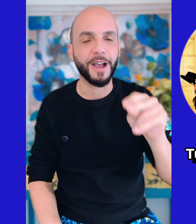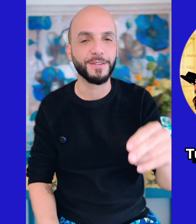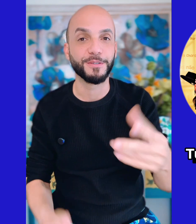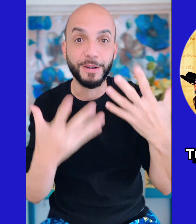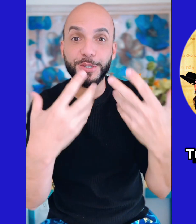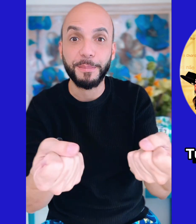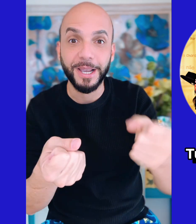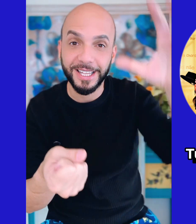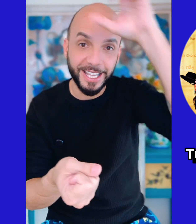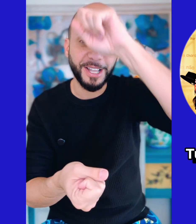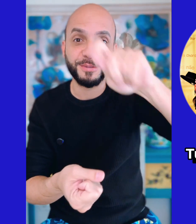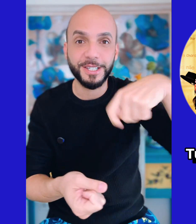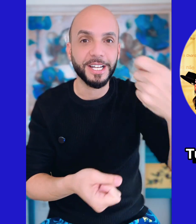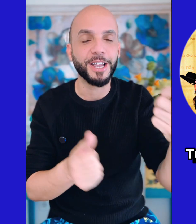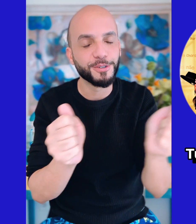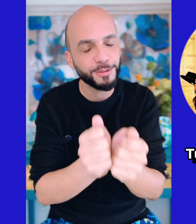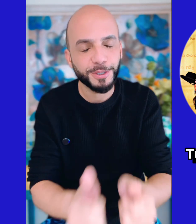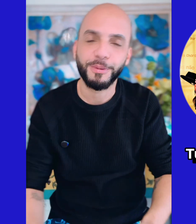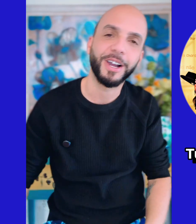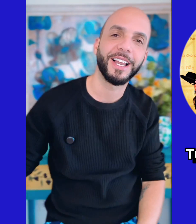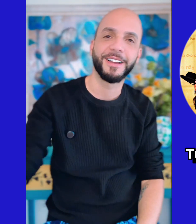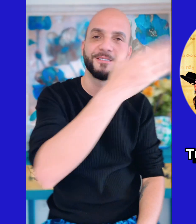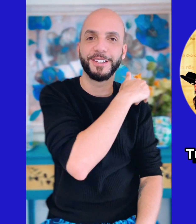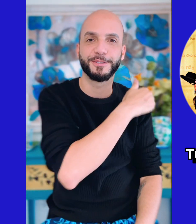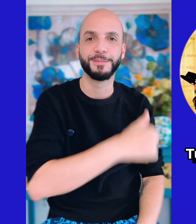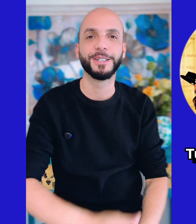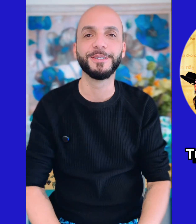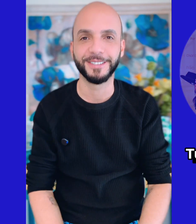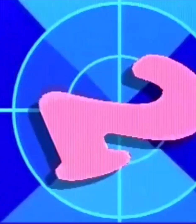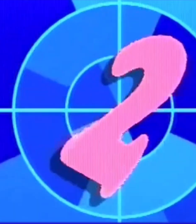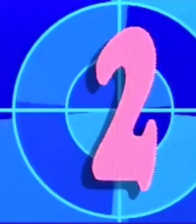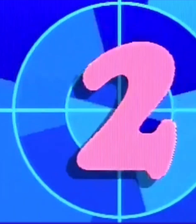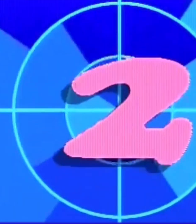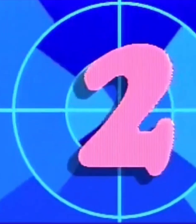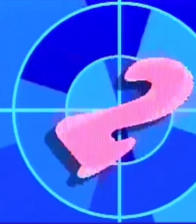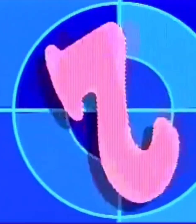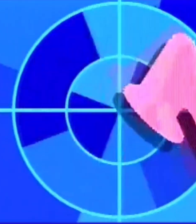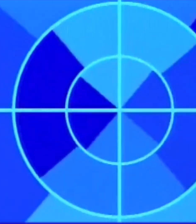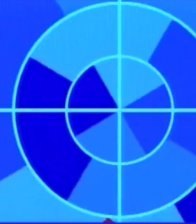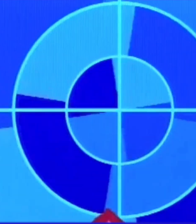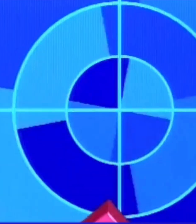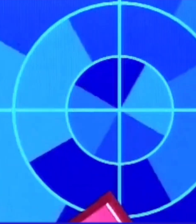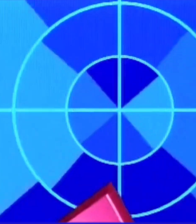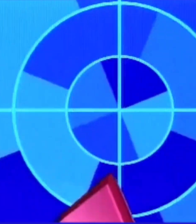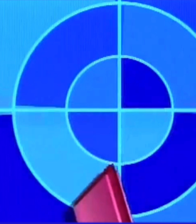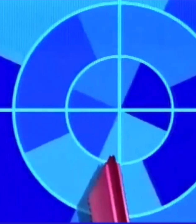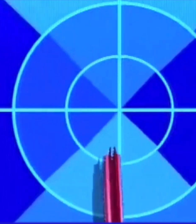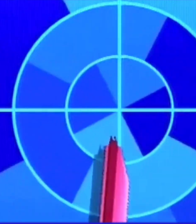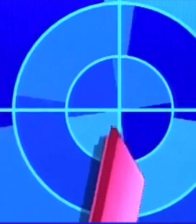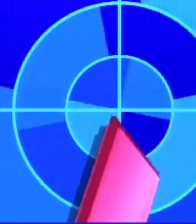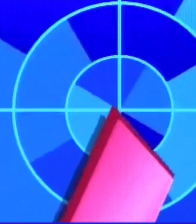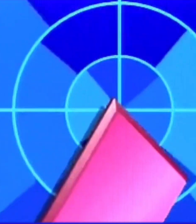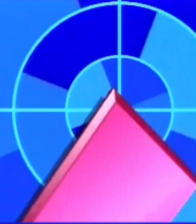Chaves. Vamos aprender então os sinais juntos? Bora lá, vem comigo. Chaves, todos atentos olhando pra